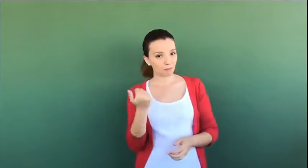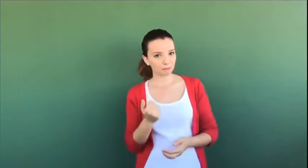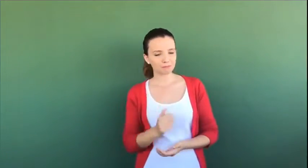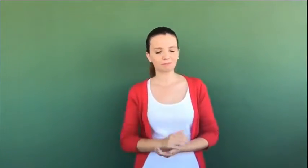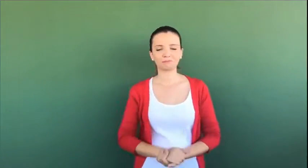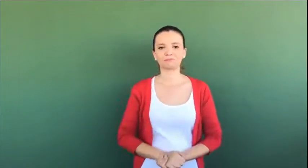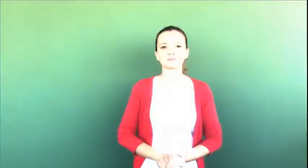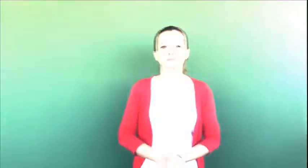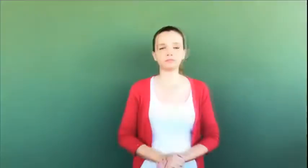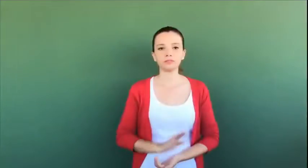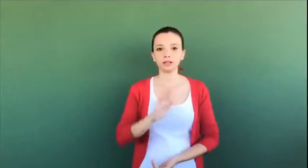hino nacional. Vamos lá?